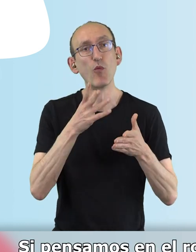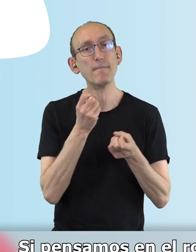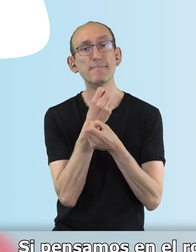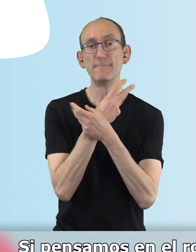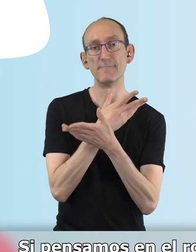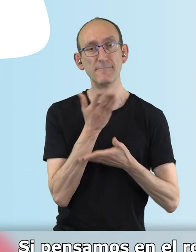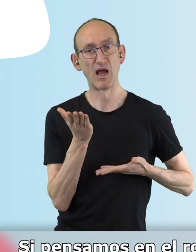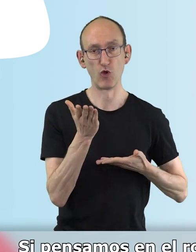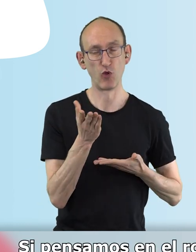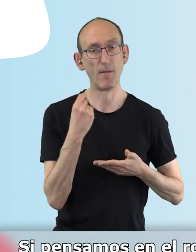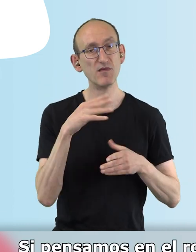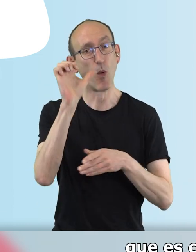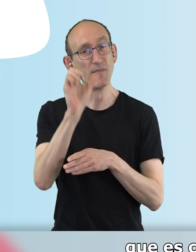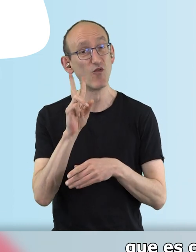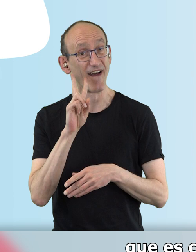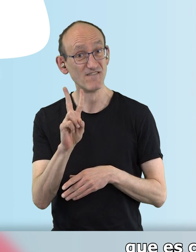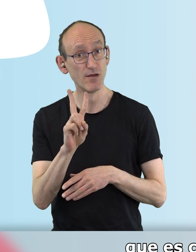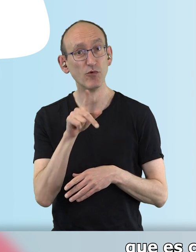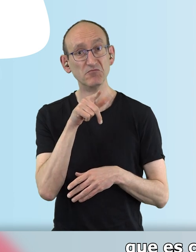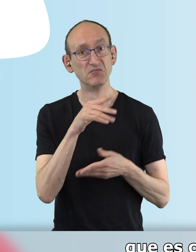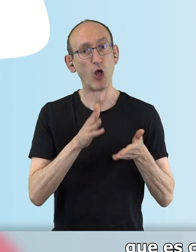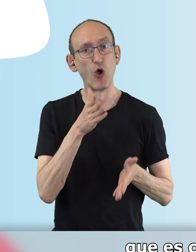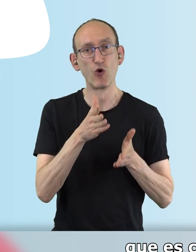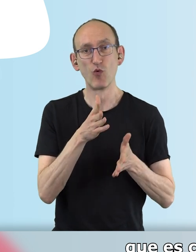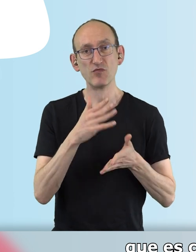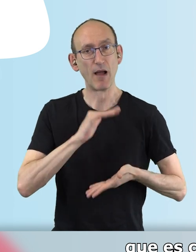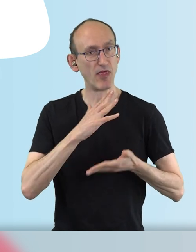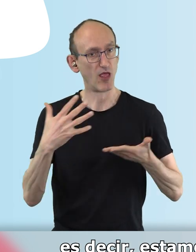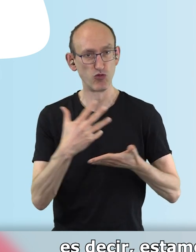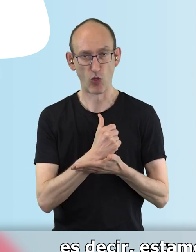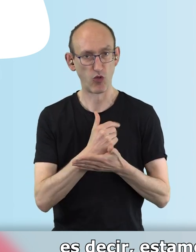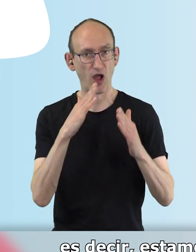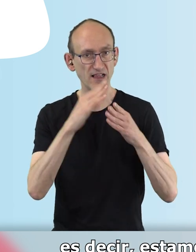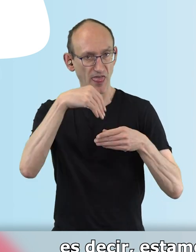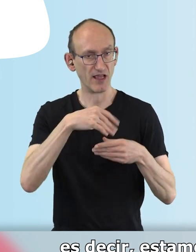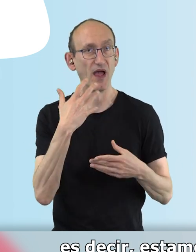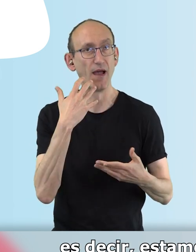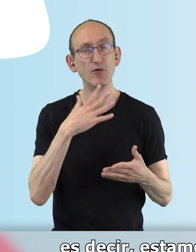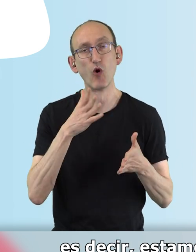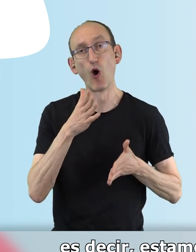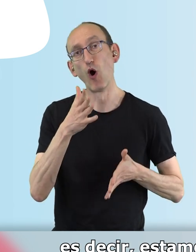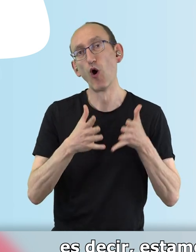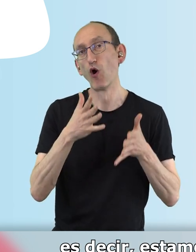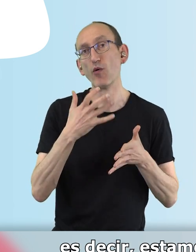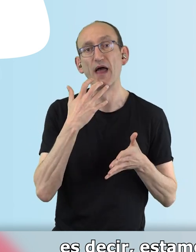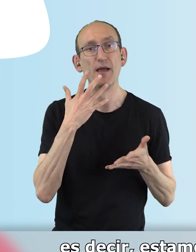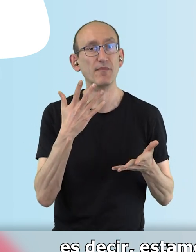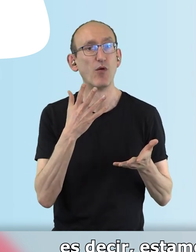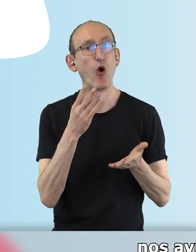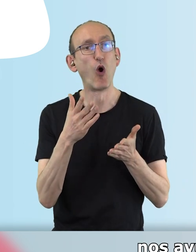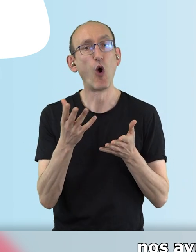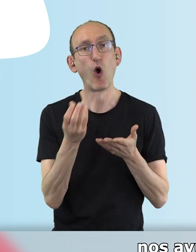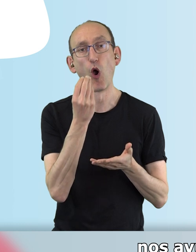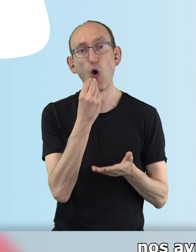mayordomo, de este que vemos en las películas, que es capaz de hacer todo en la casa, es decir, estamos pensando en el robot pues que nos haga